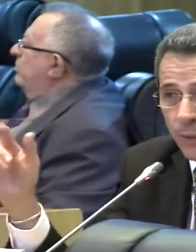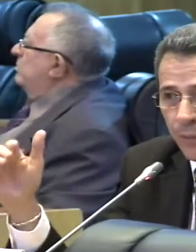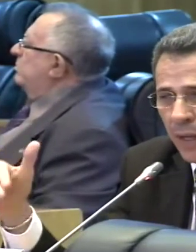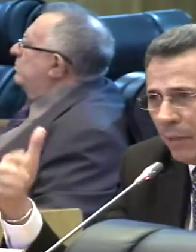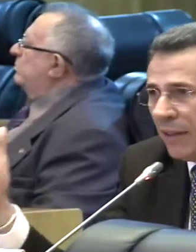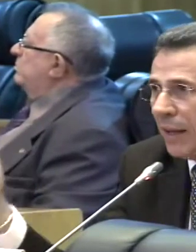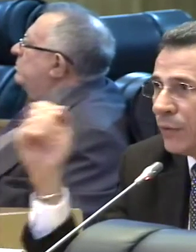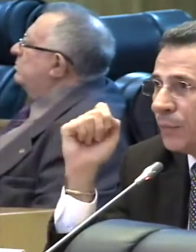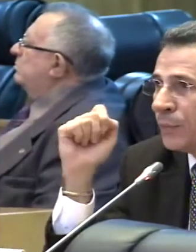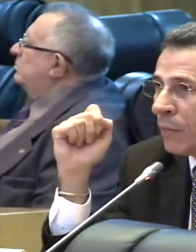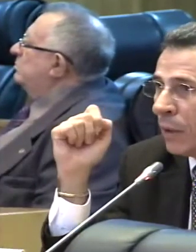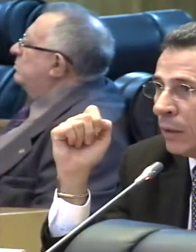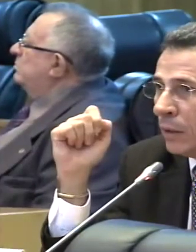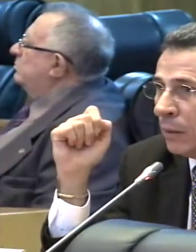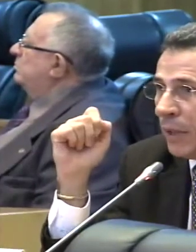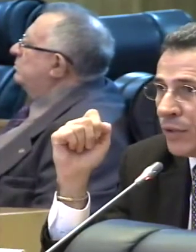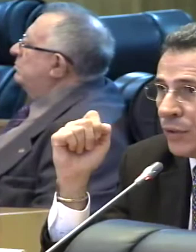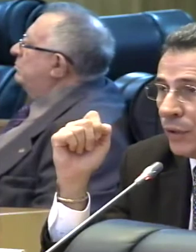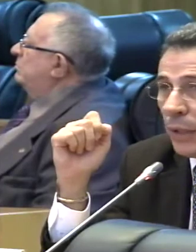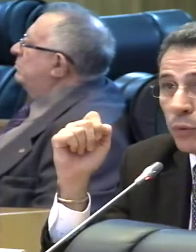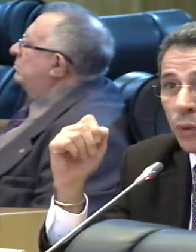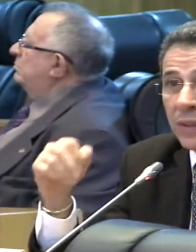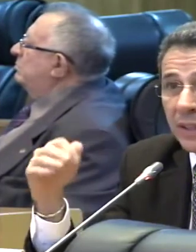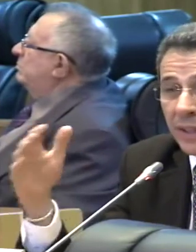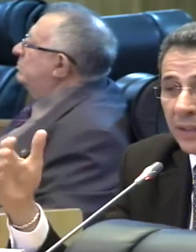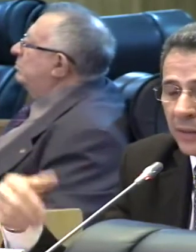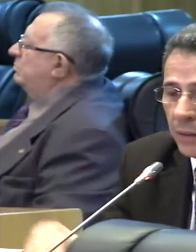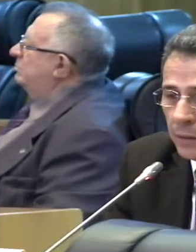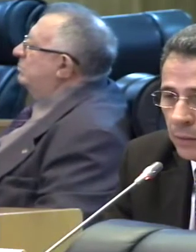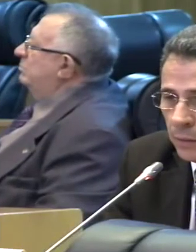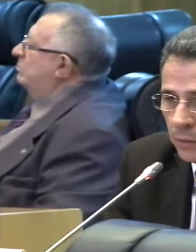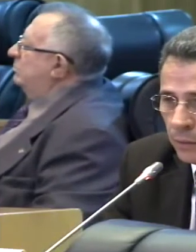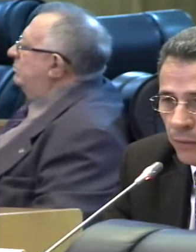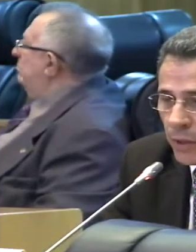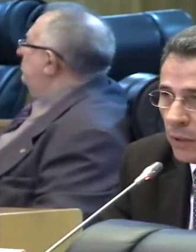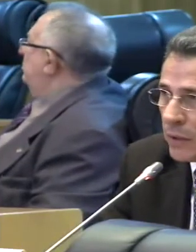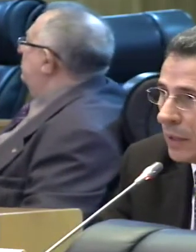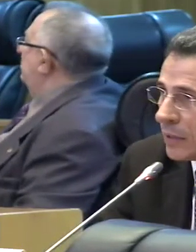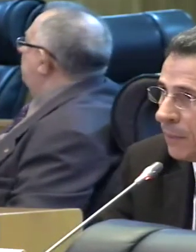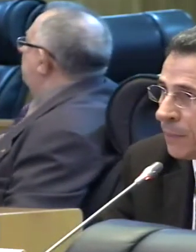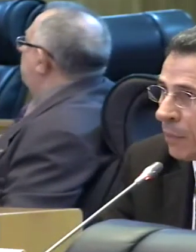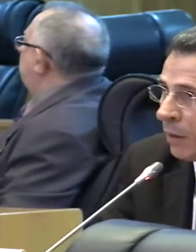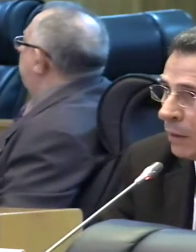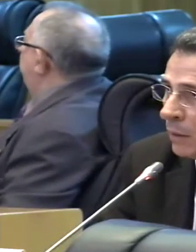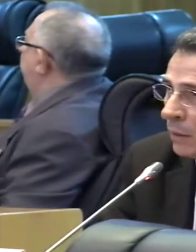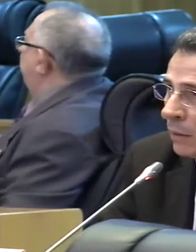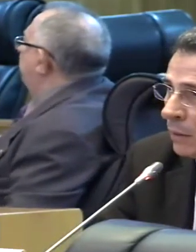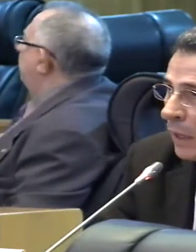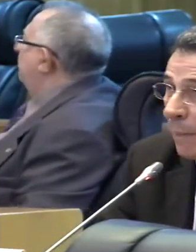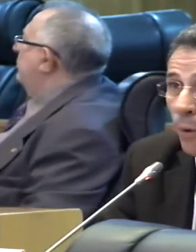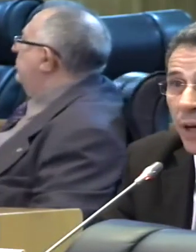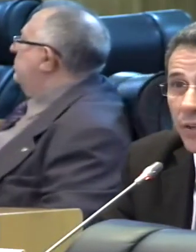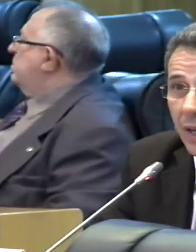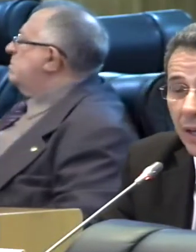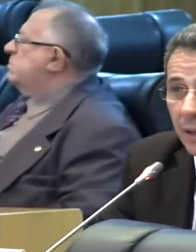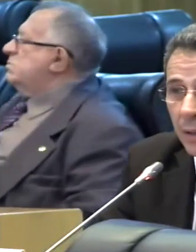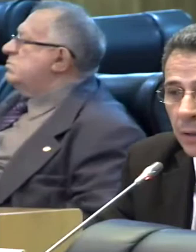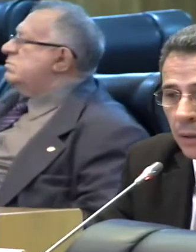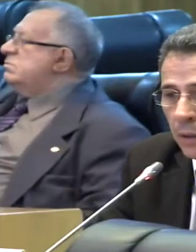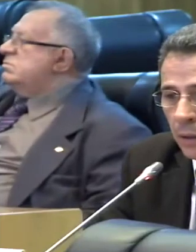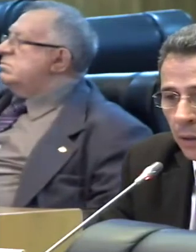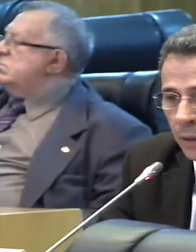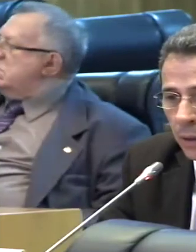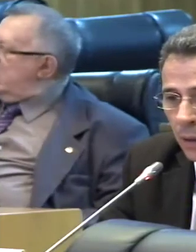nenhuma causa. É uma verdade. Mas tinha absoluta certeza de vossa inocência. Após